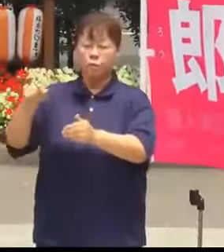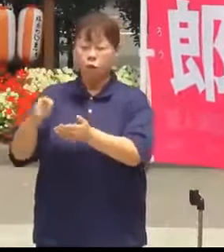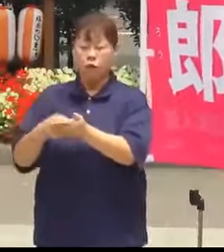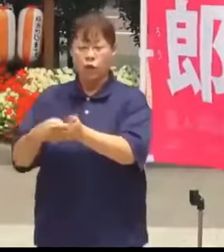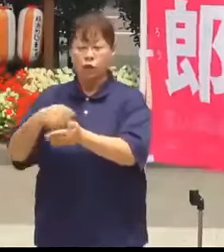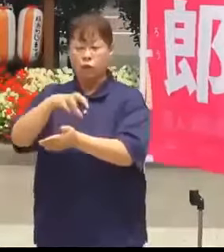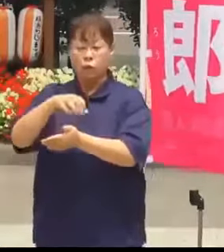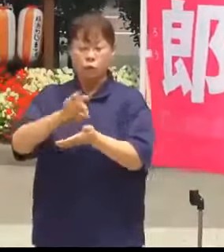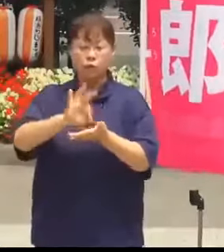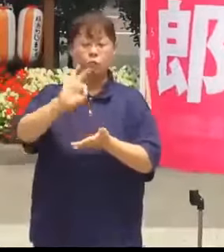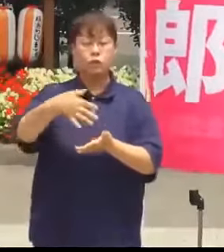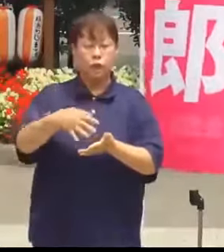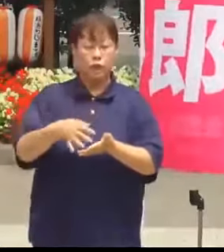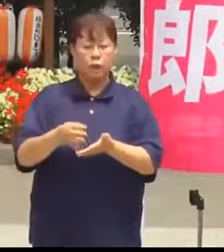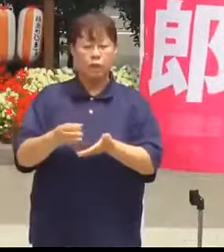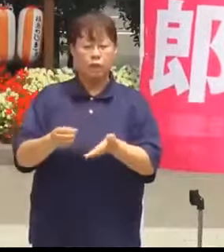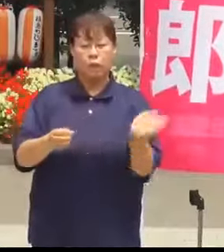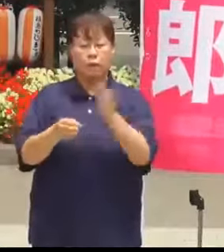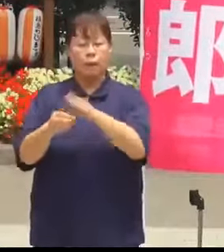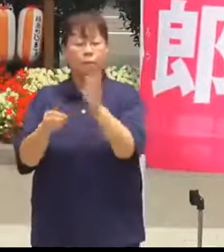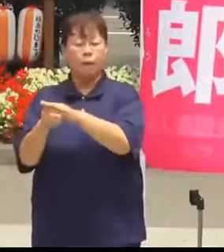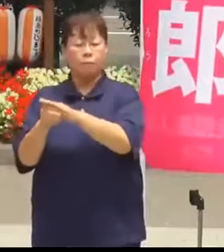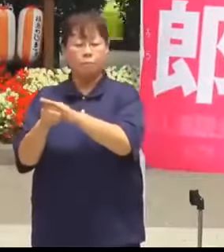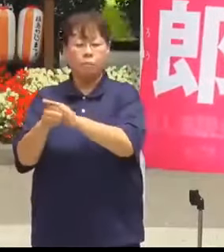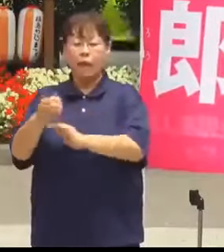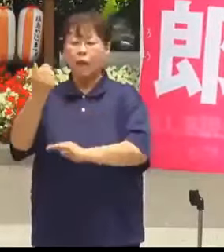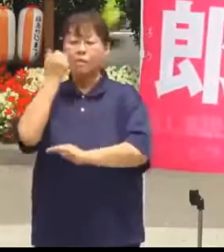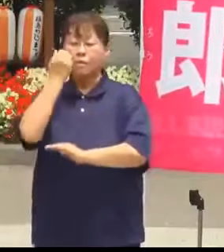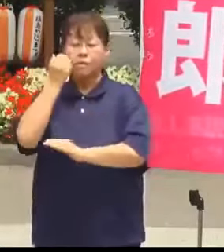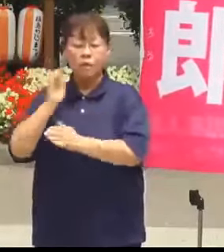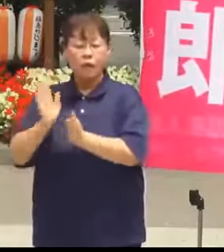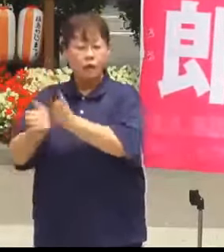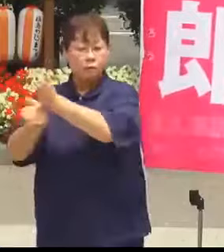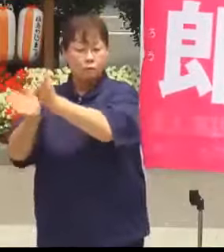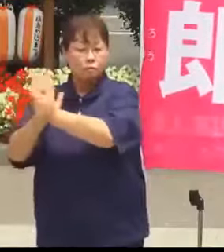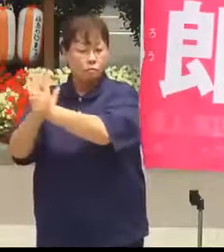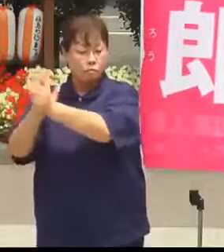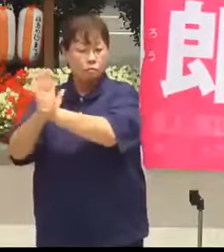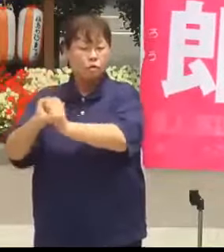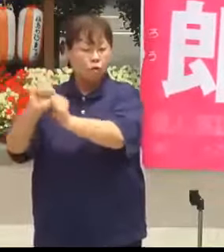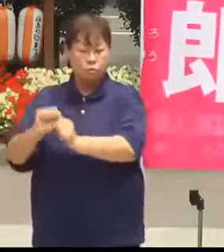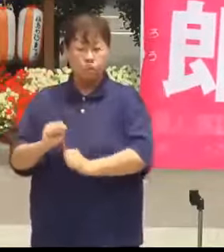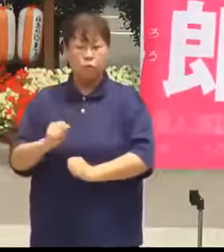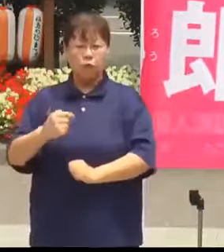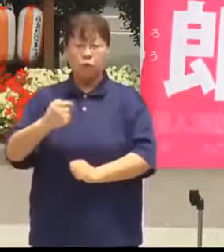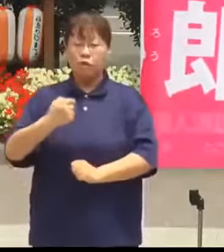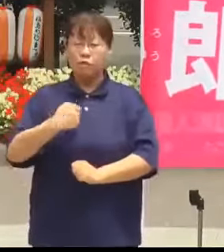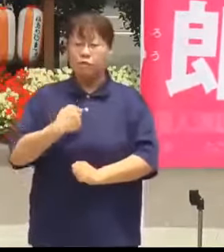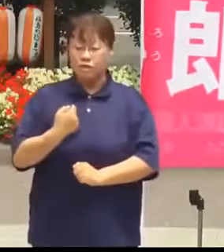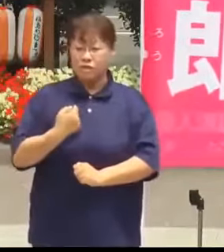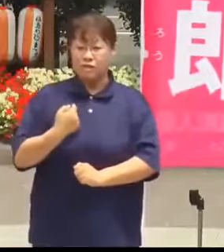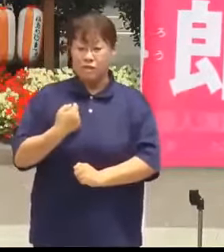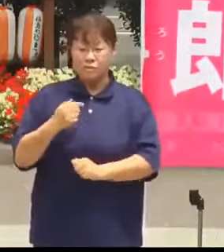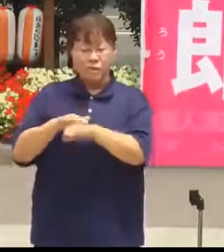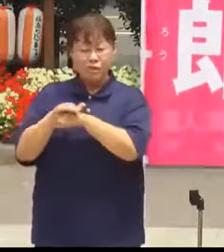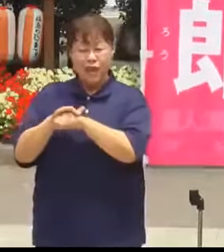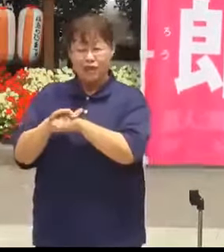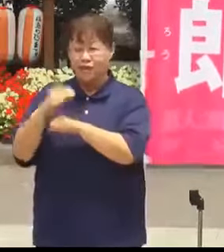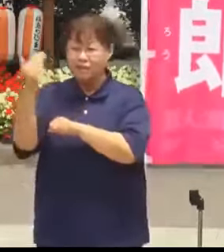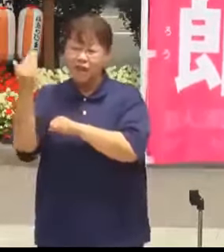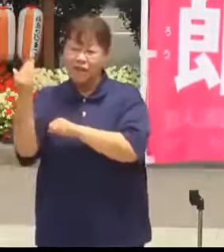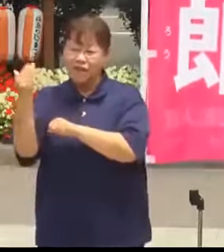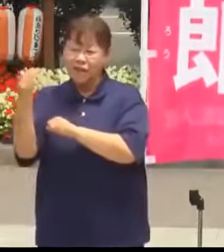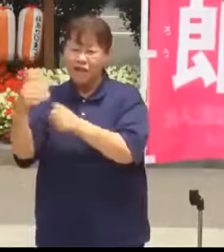ことできるはずないんですよね誰に忖度してんだよってことです自分たちがのお得意様だけいい思いさせるな